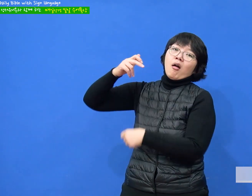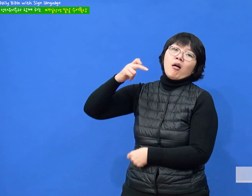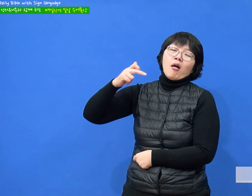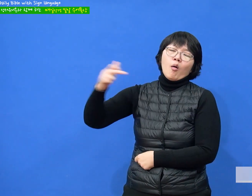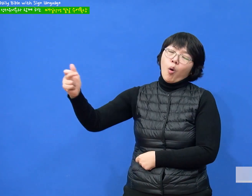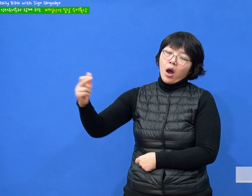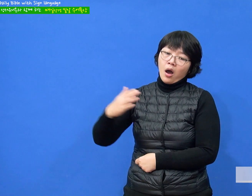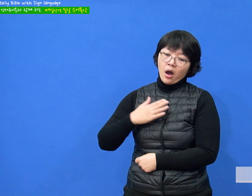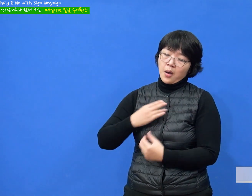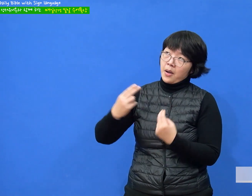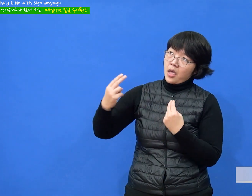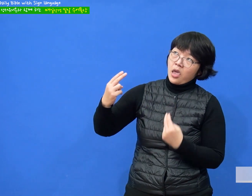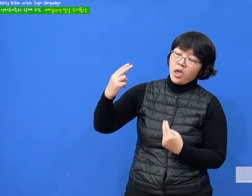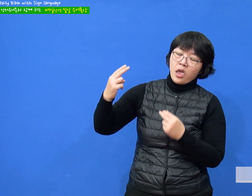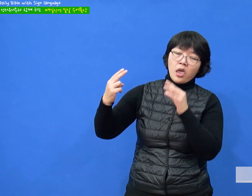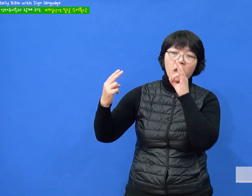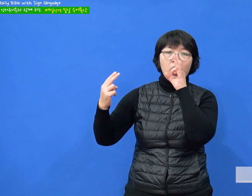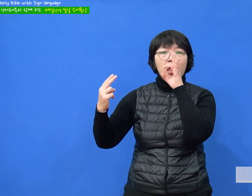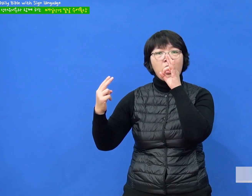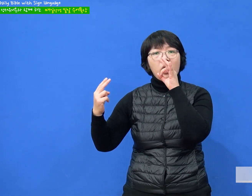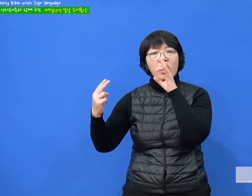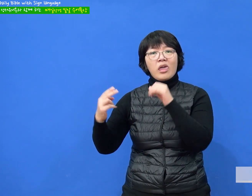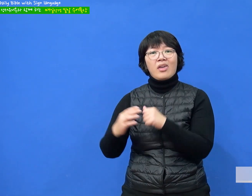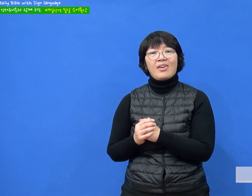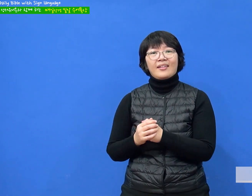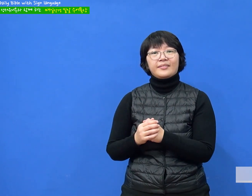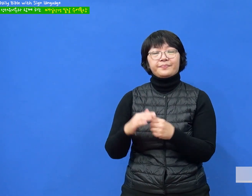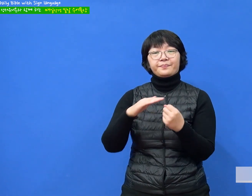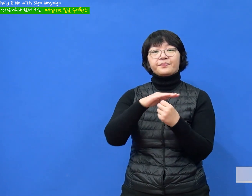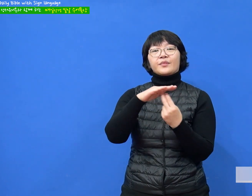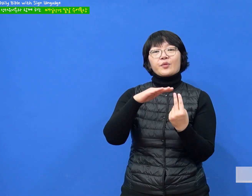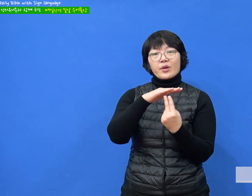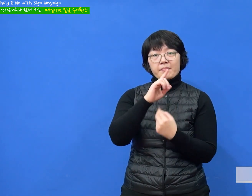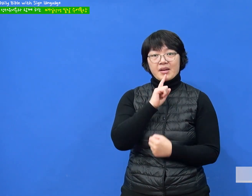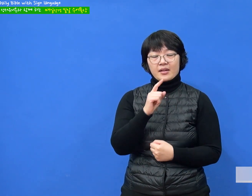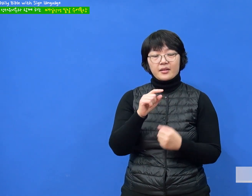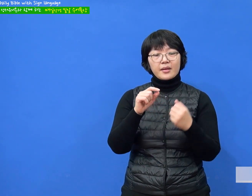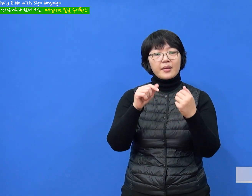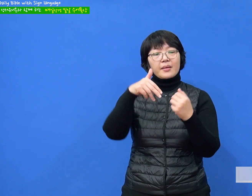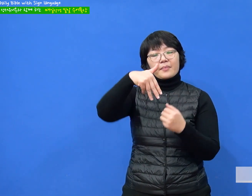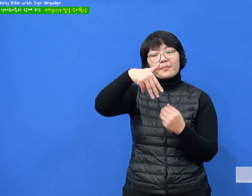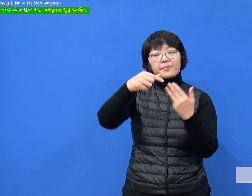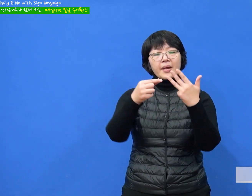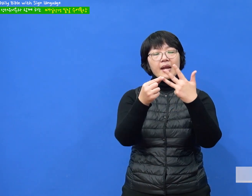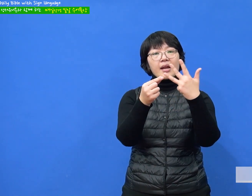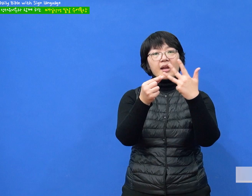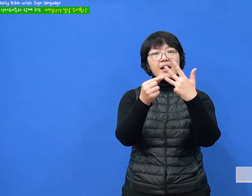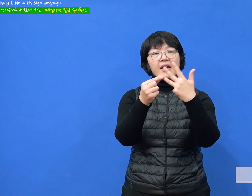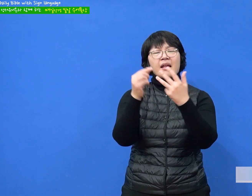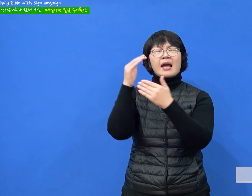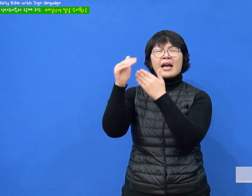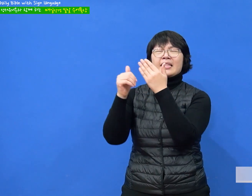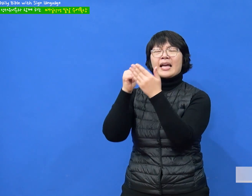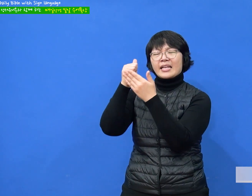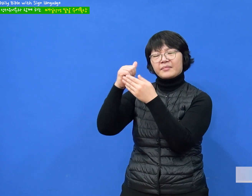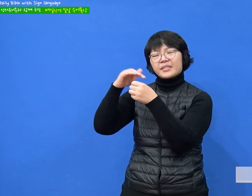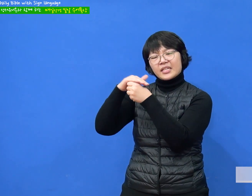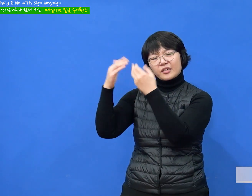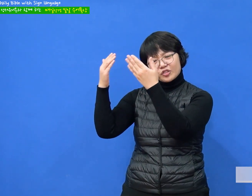행하셨습니다. 그러기에 요한은 8절에서 하나님은 사랑하십니다 라고 말하지